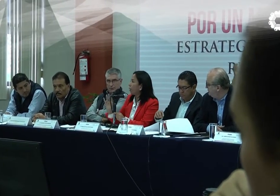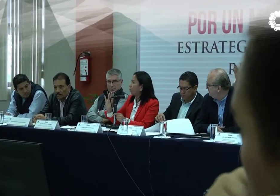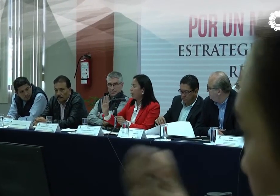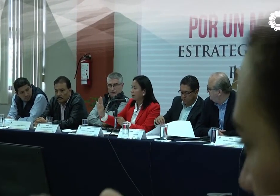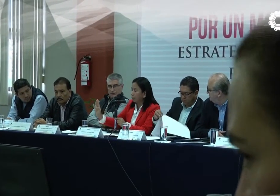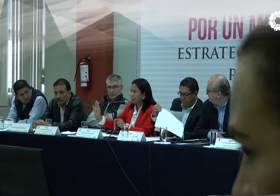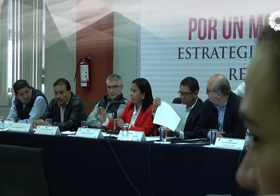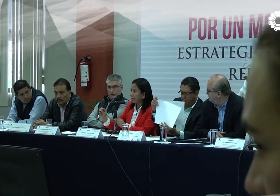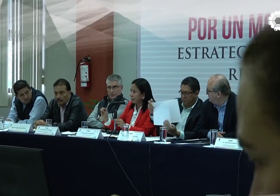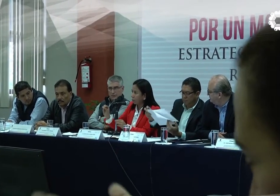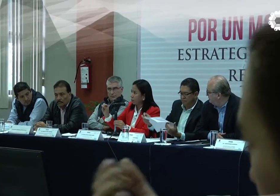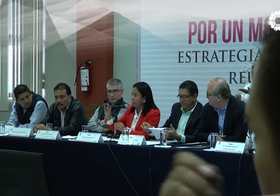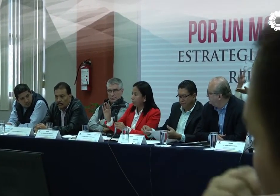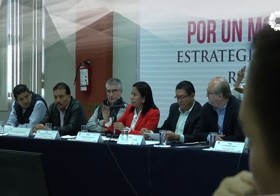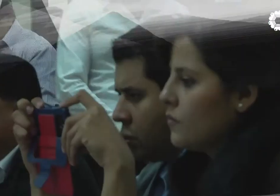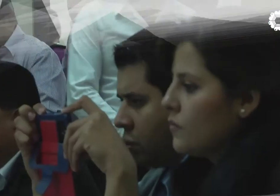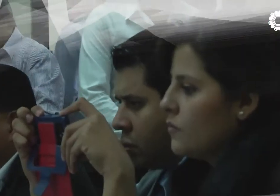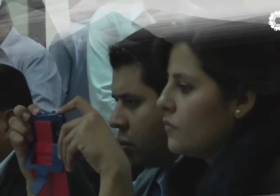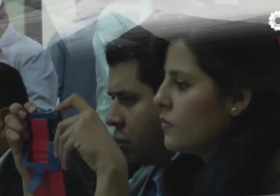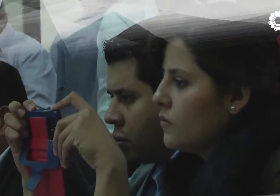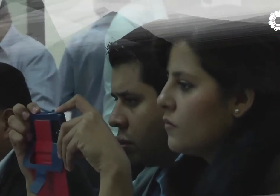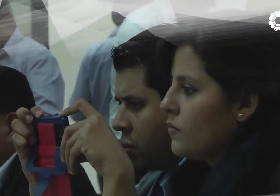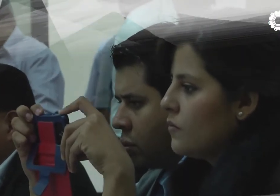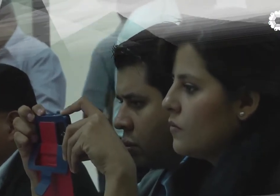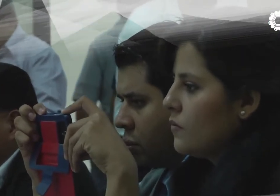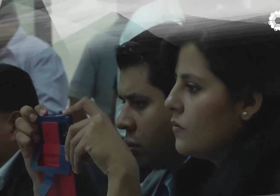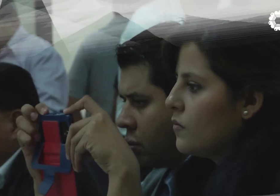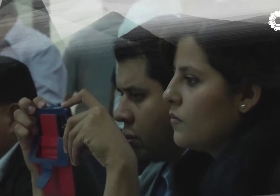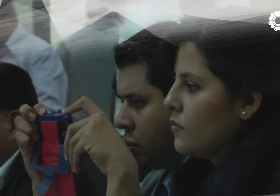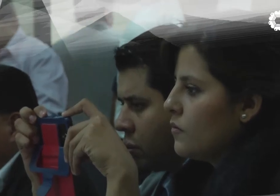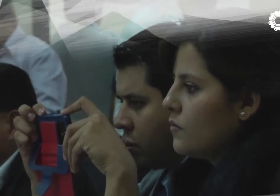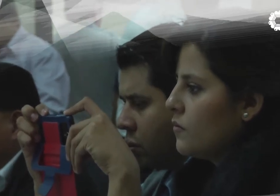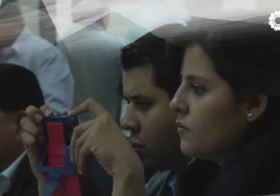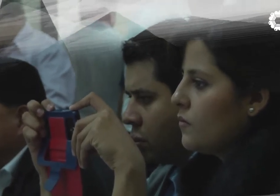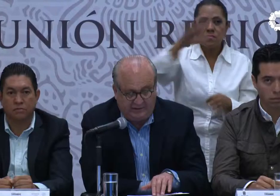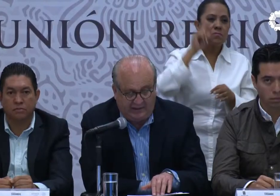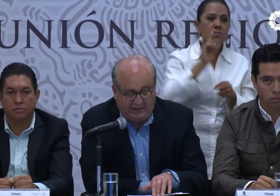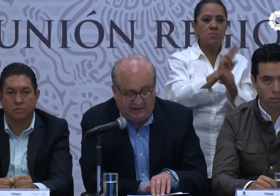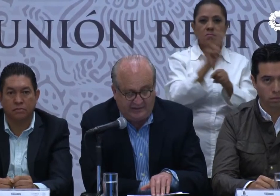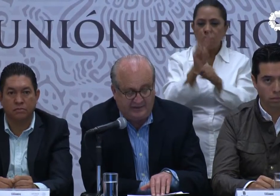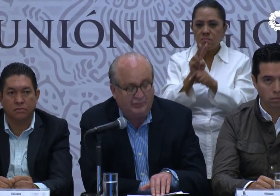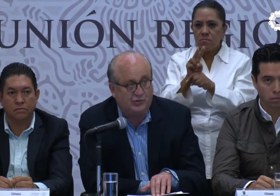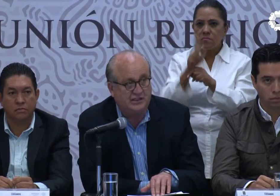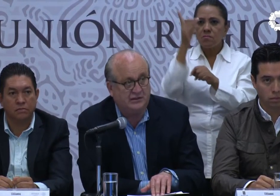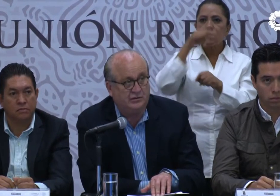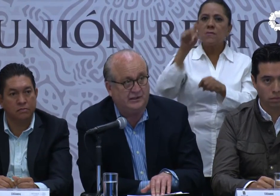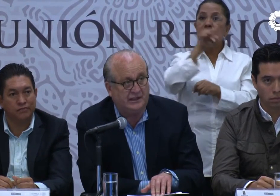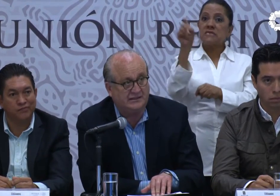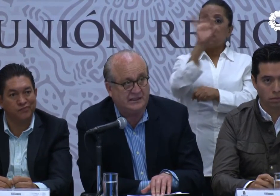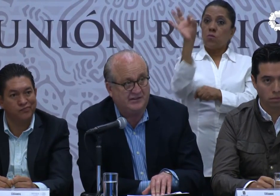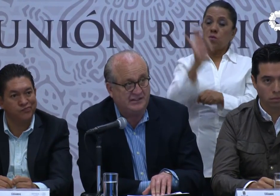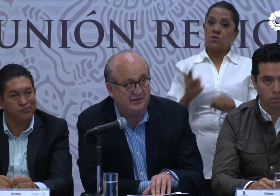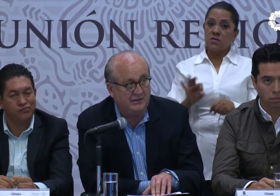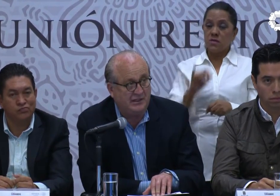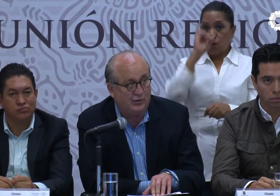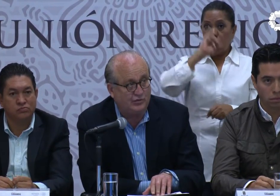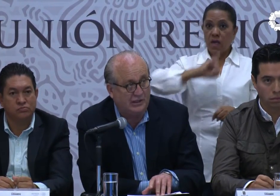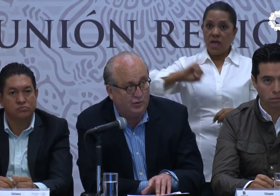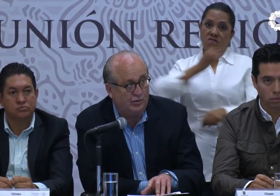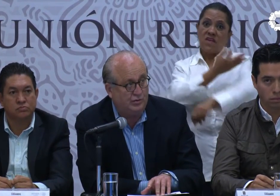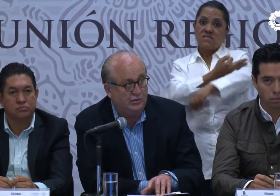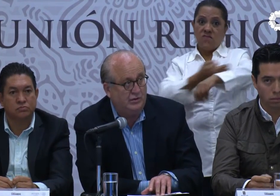tienen acceso a la salud. Es una meta que podemos cumplir. Podemos cumplir también la cobertura del 100% de las jefas de